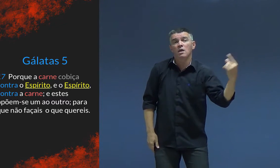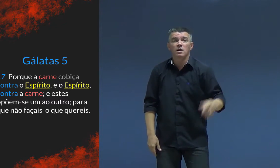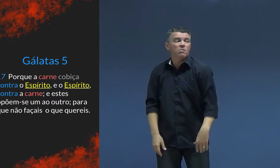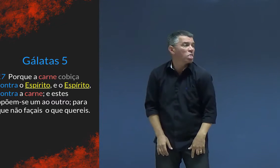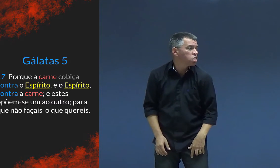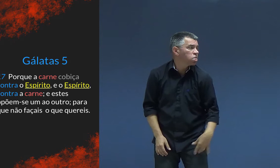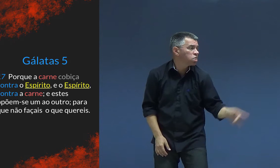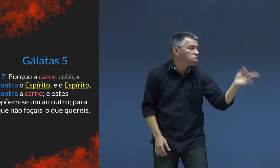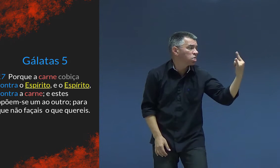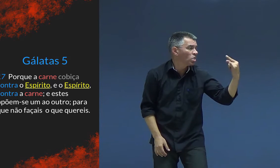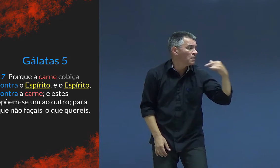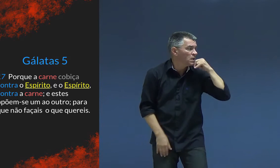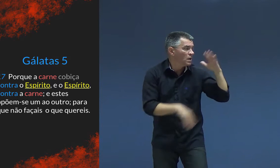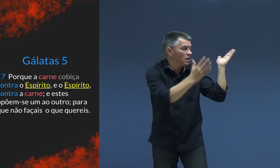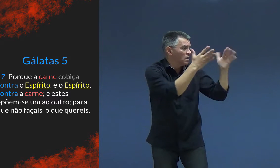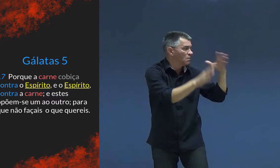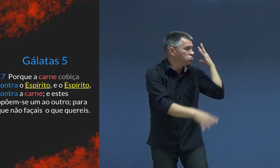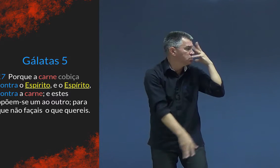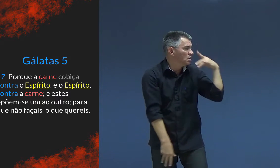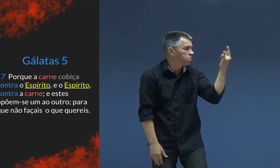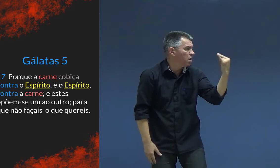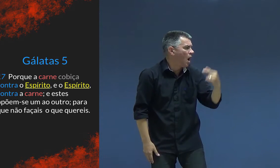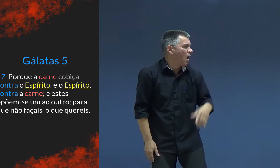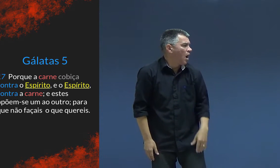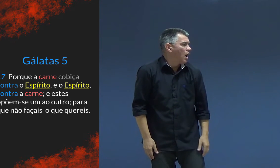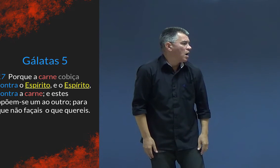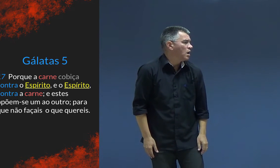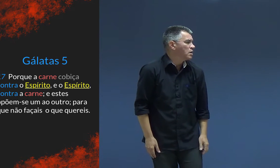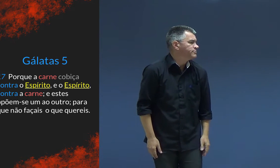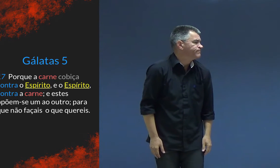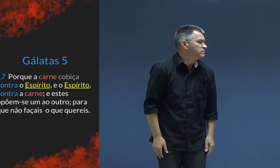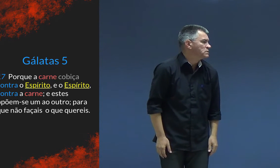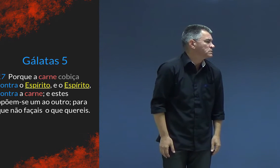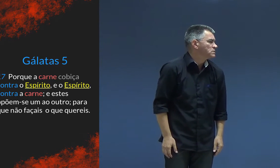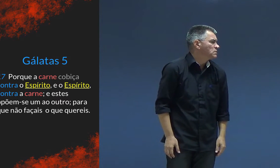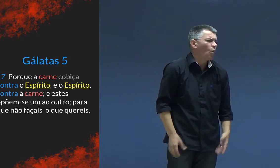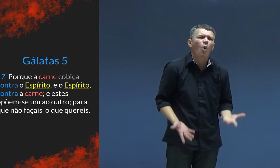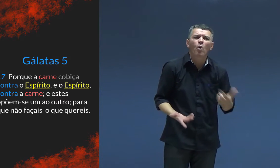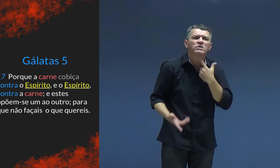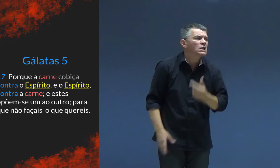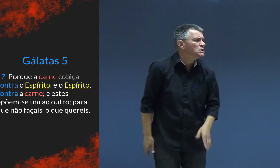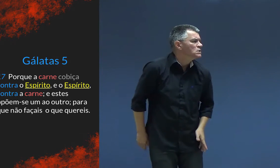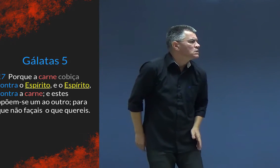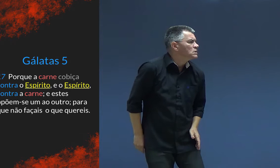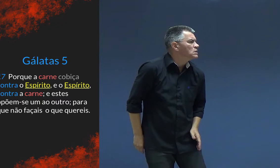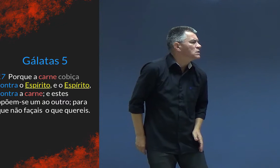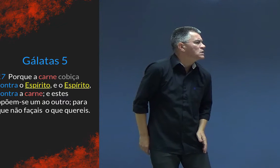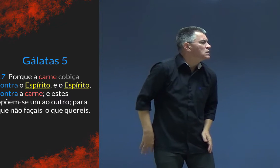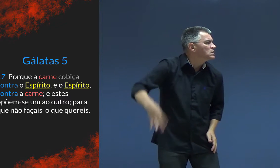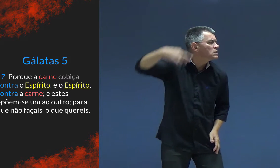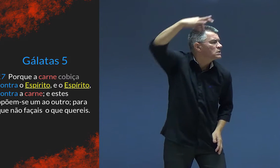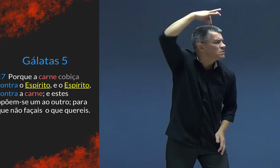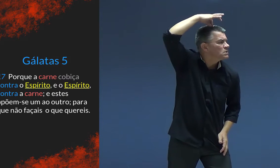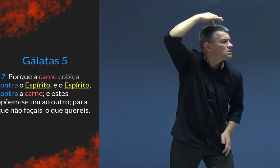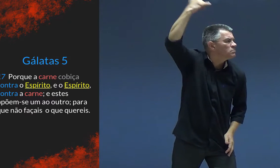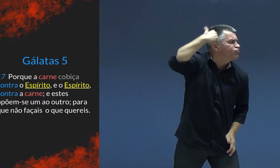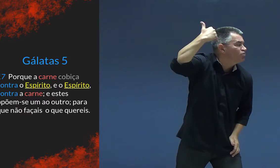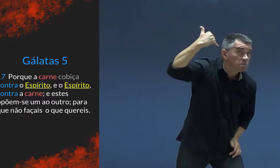vem uma mulher, passa uma mulher bonita ali e a gente olha, nossa, que mulher, oh, meu Deus, ai, que vontade. Daí o Espírito